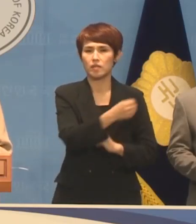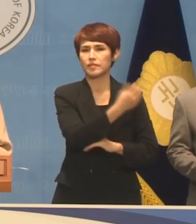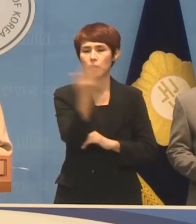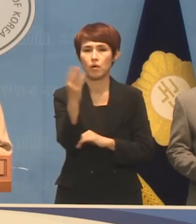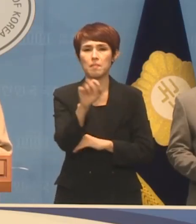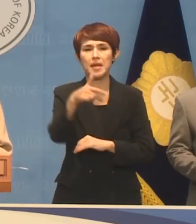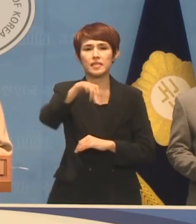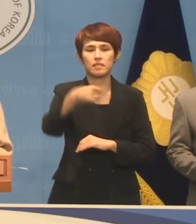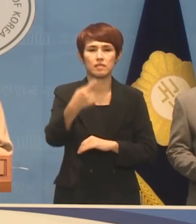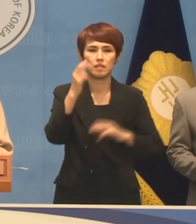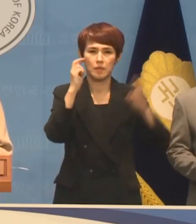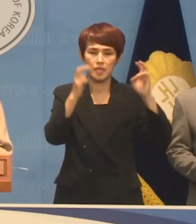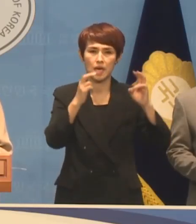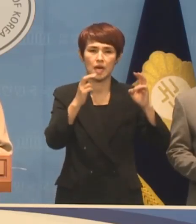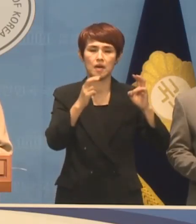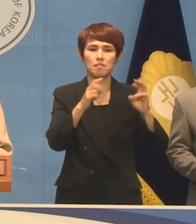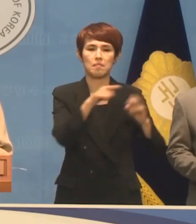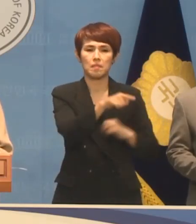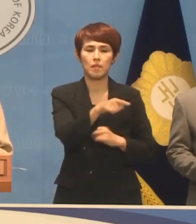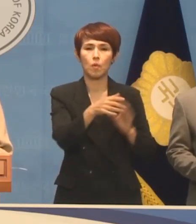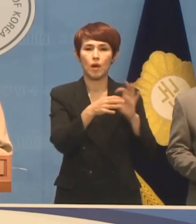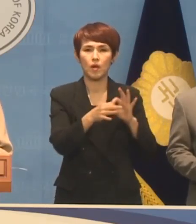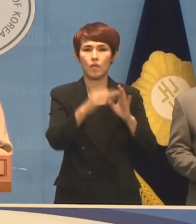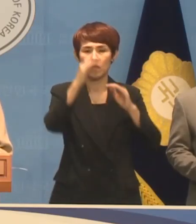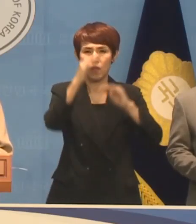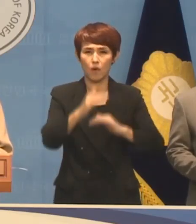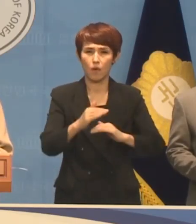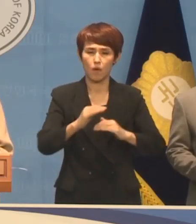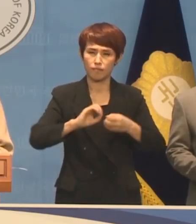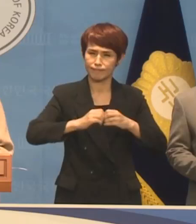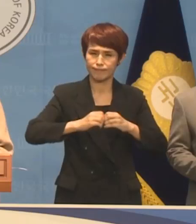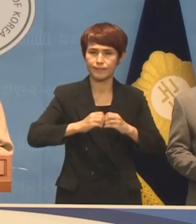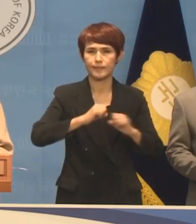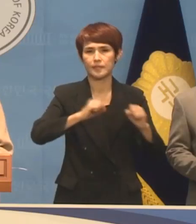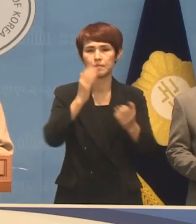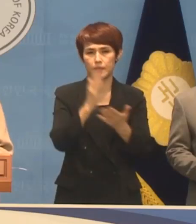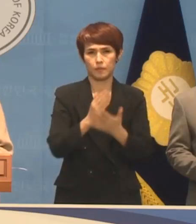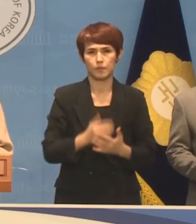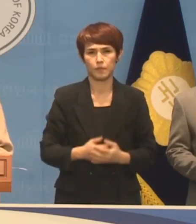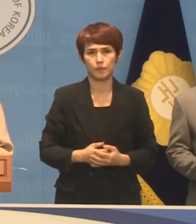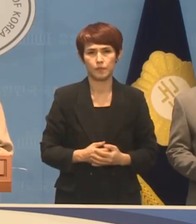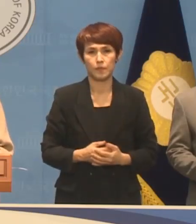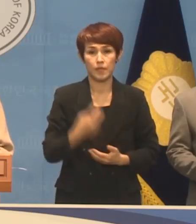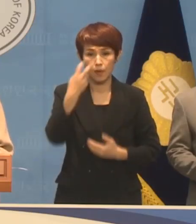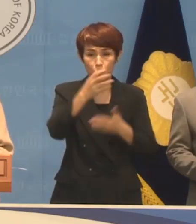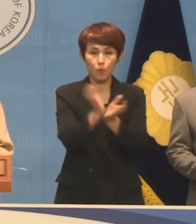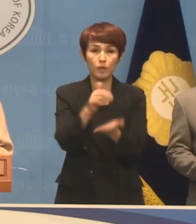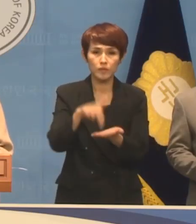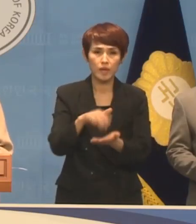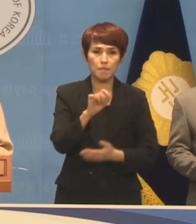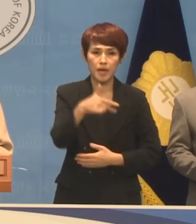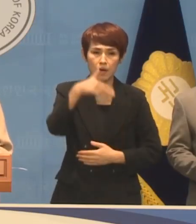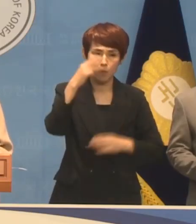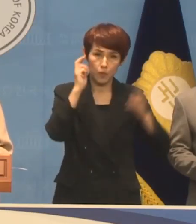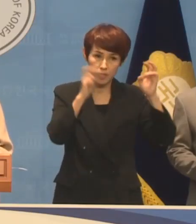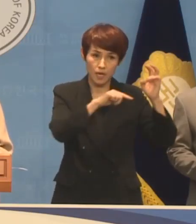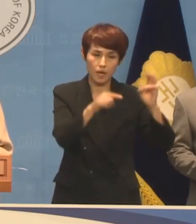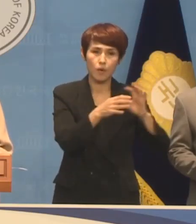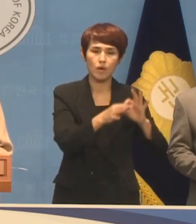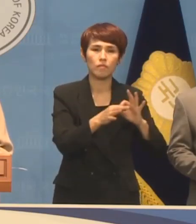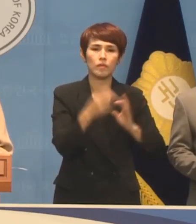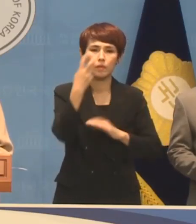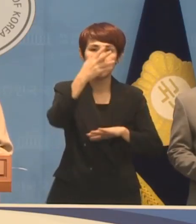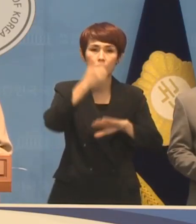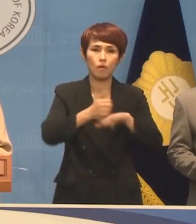메리츠화재 인수를 압박하는 허튼 수작은 중단해야 합니다. 당연히 감독원은 메리츠화재에 대한 검사